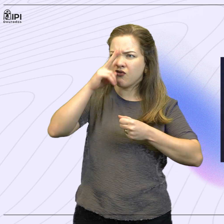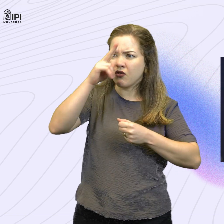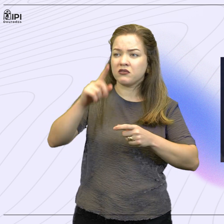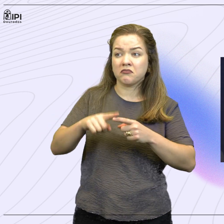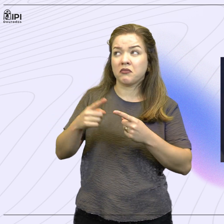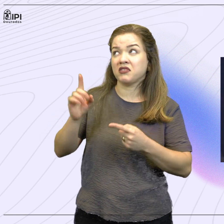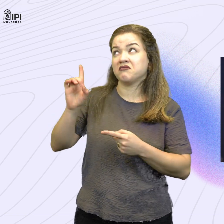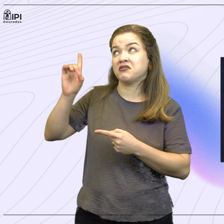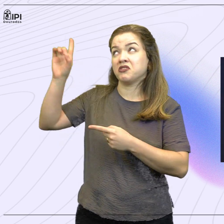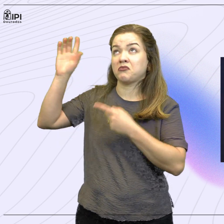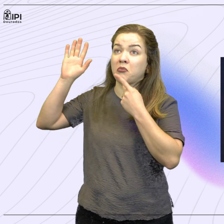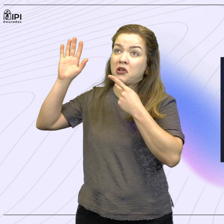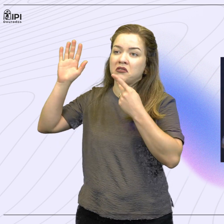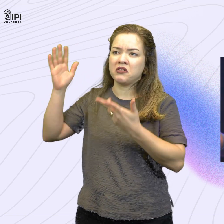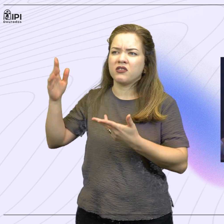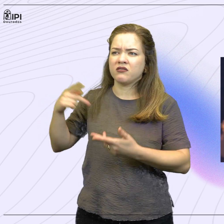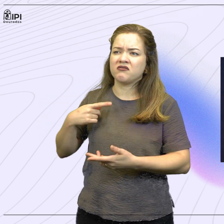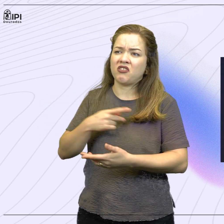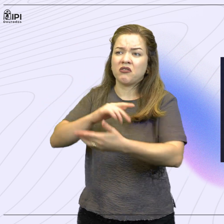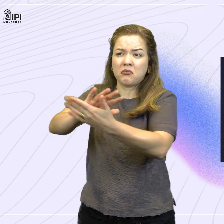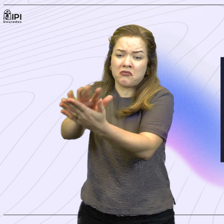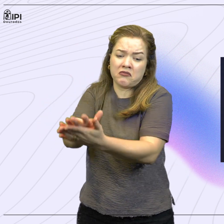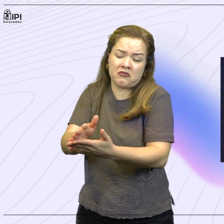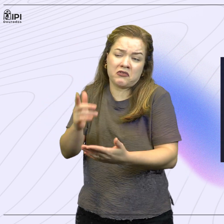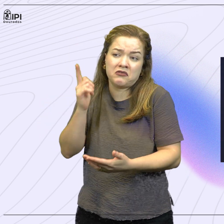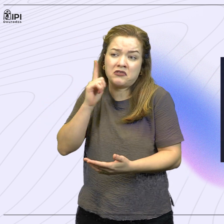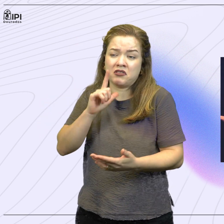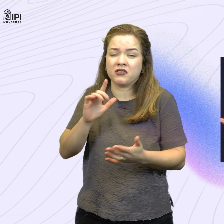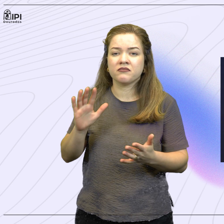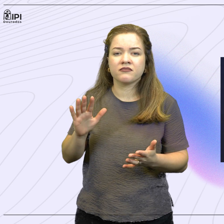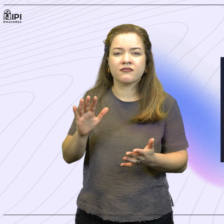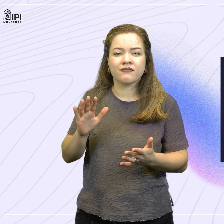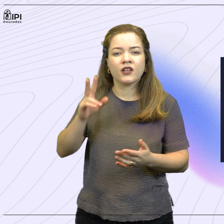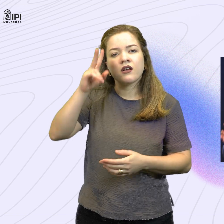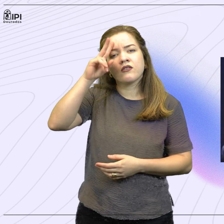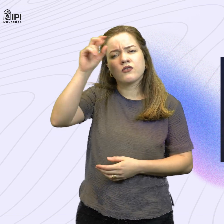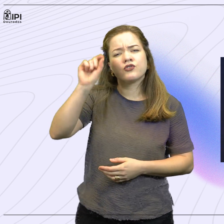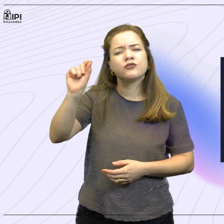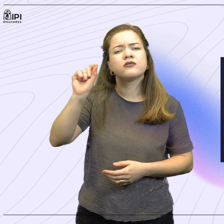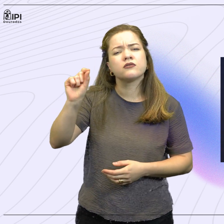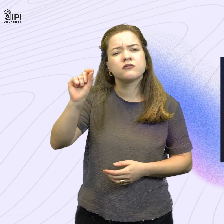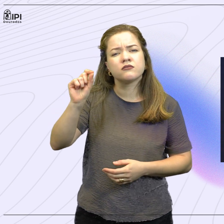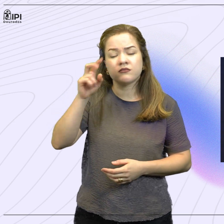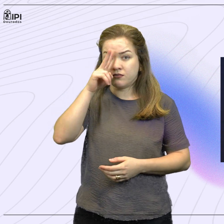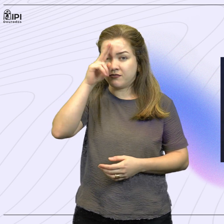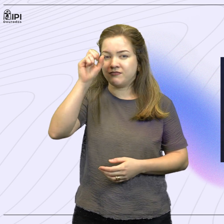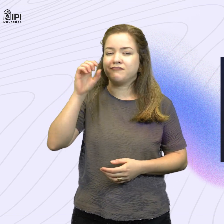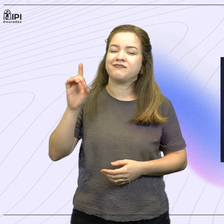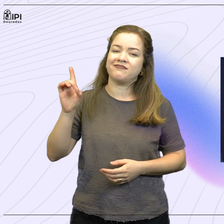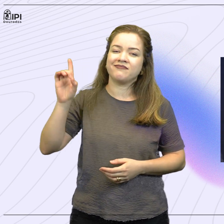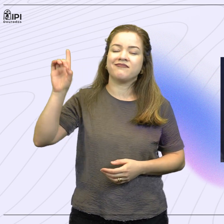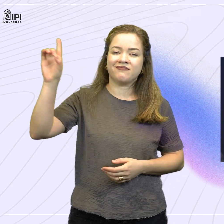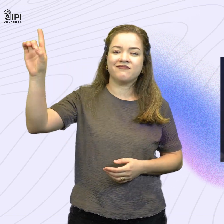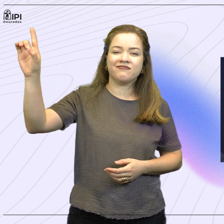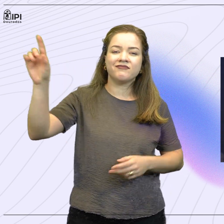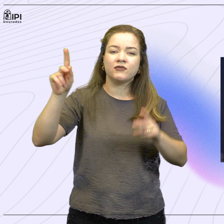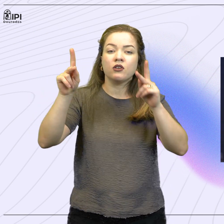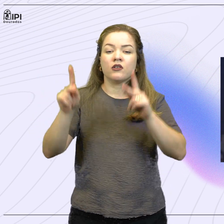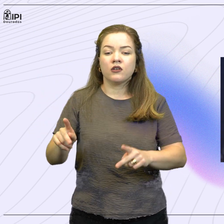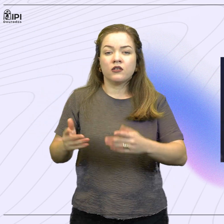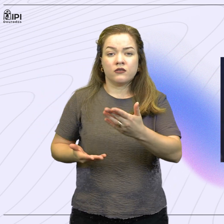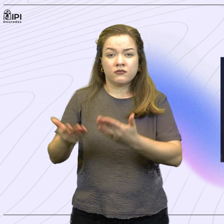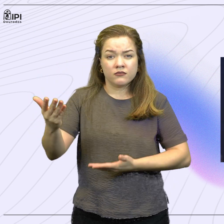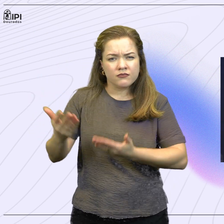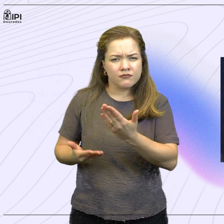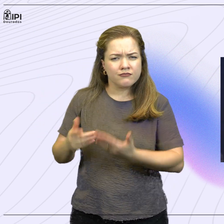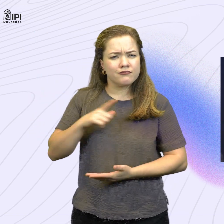vamos esmagá-los como um gafanhoto, e isso se cumpriu na vida dele. Foi na força de quem? Na força de Deus. Um povo servidor é um povo